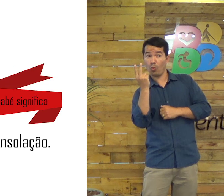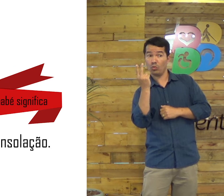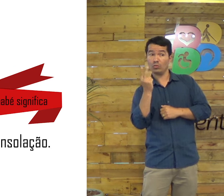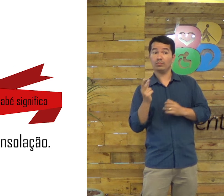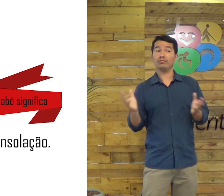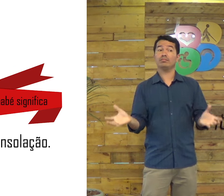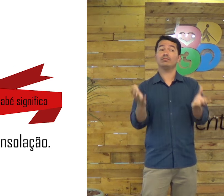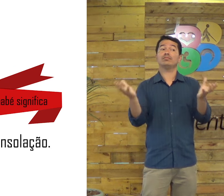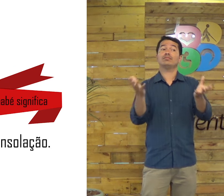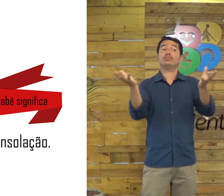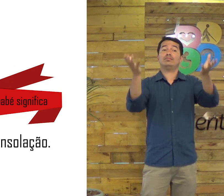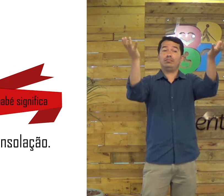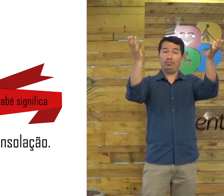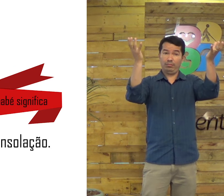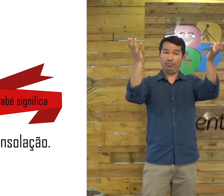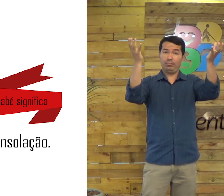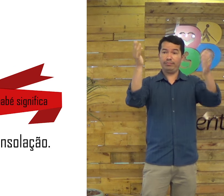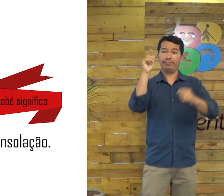ou motivação.